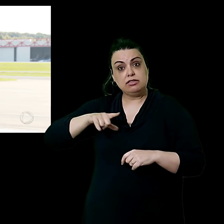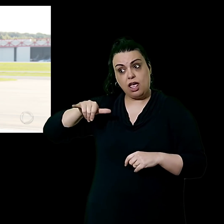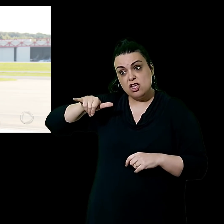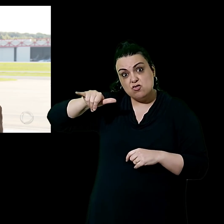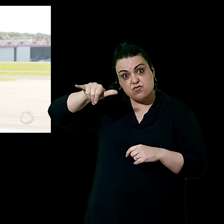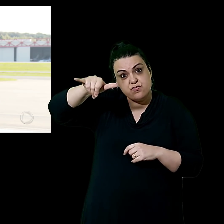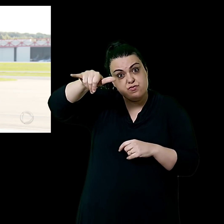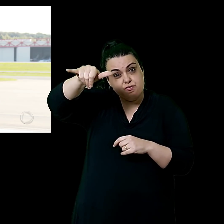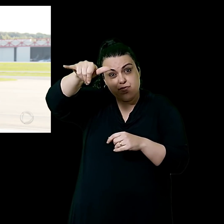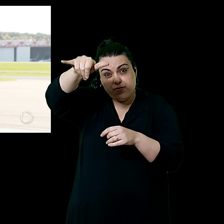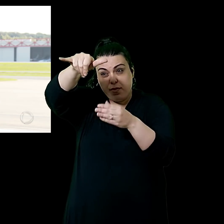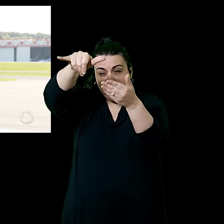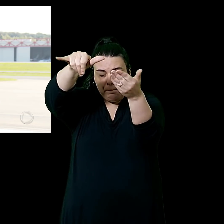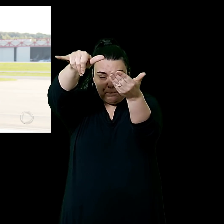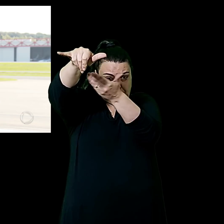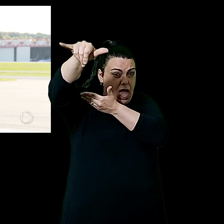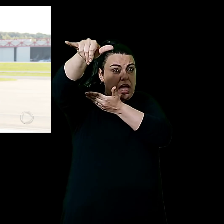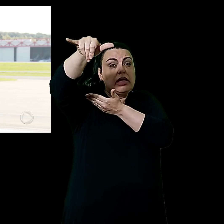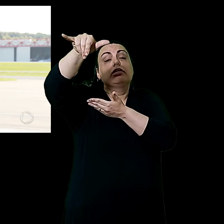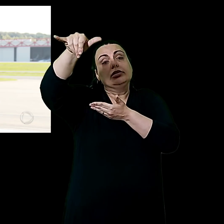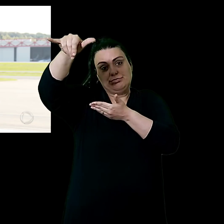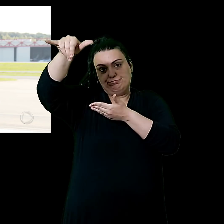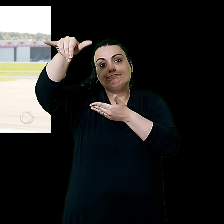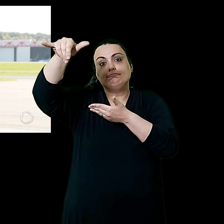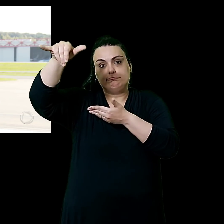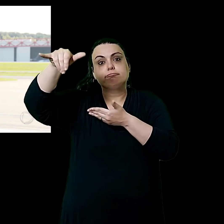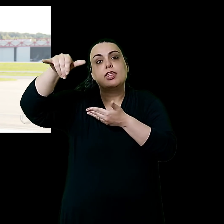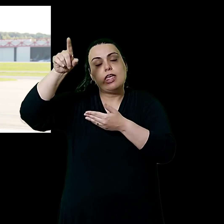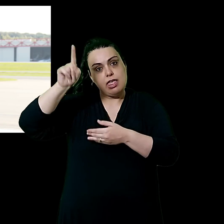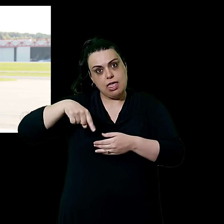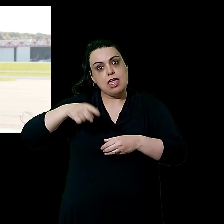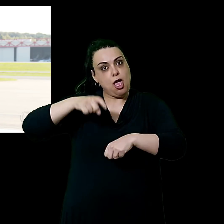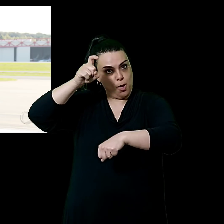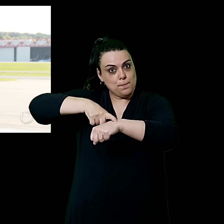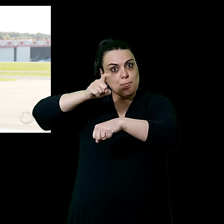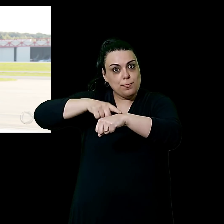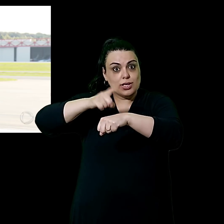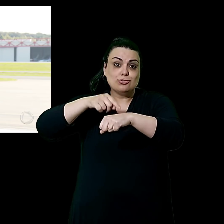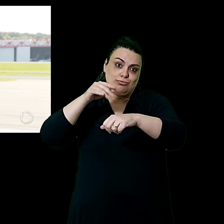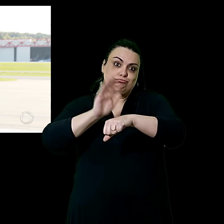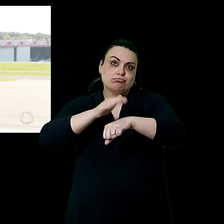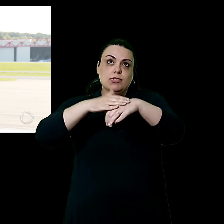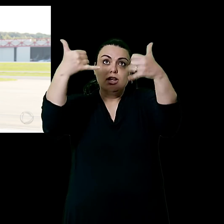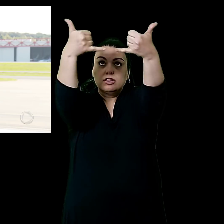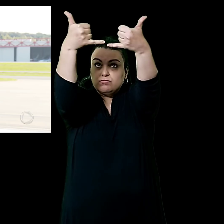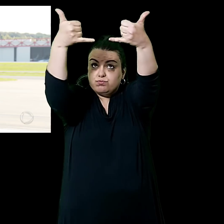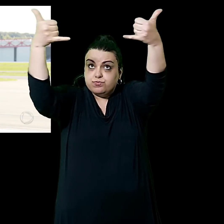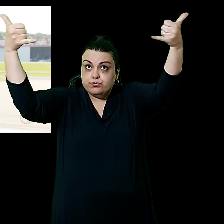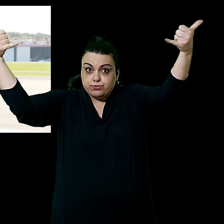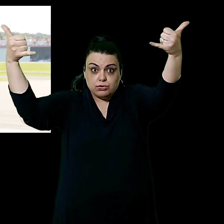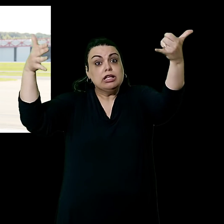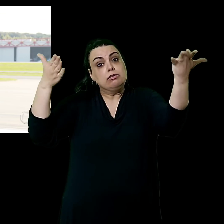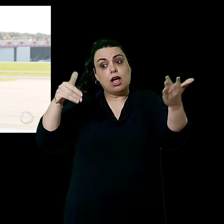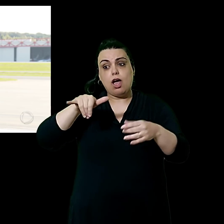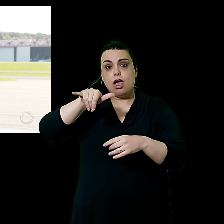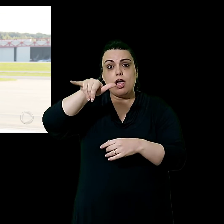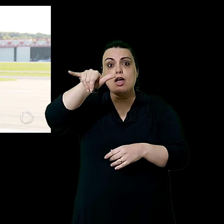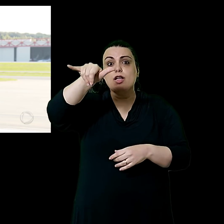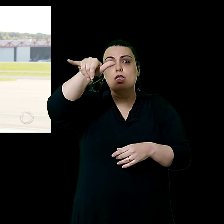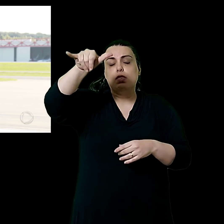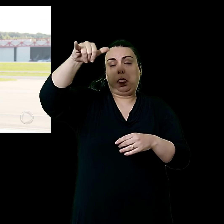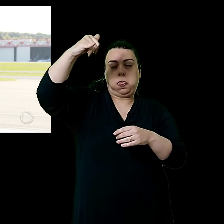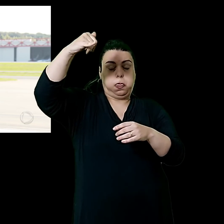sem uma parte do profundor traseiro. Isso provavelmente foi arrancado pelo cabo de alta tensão, ou seja, torna a